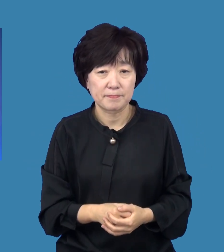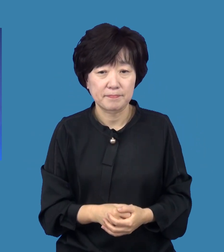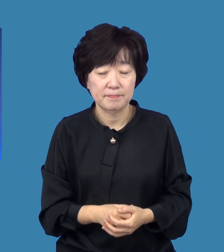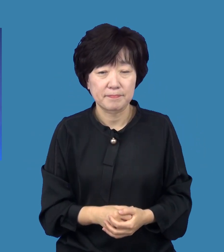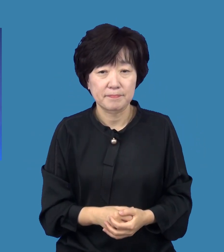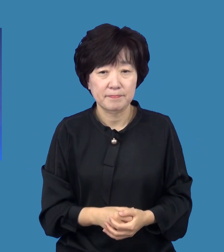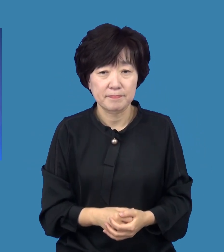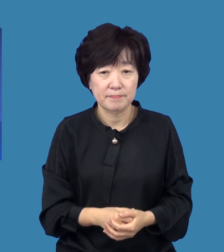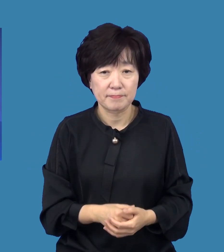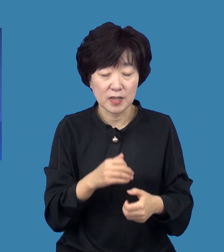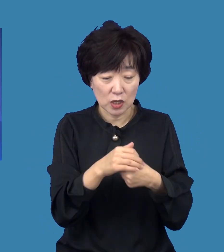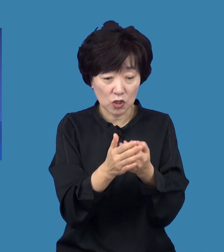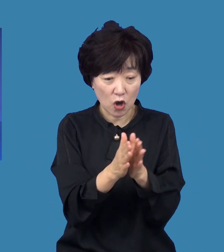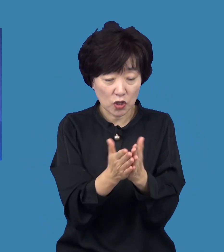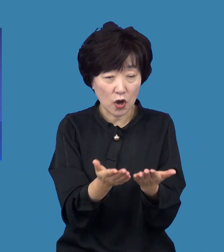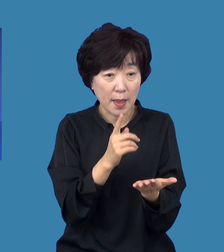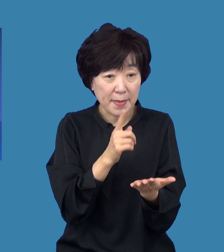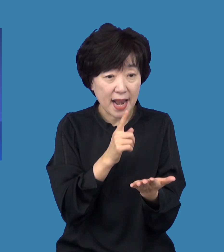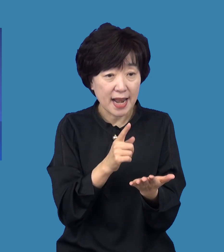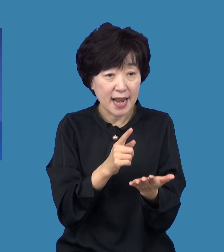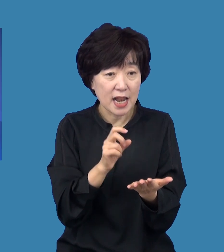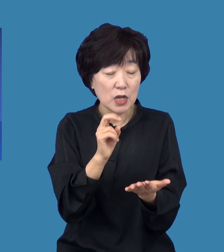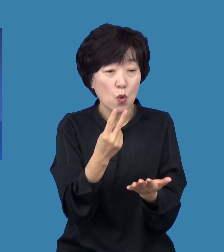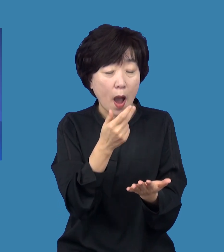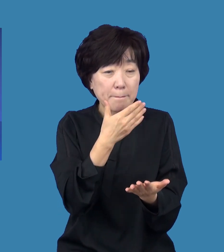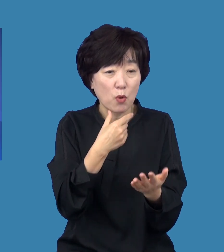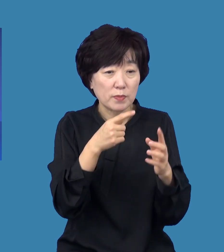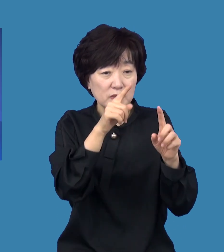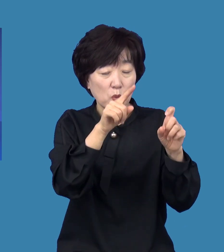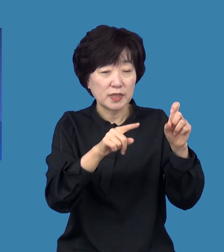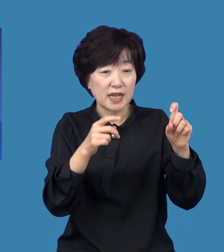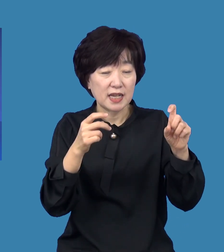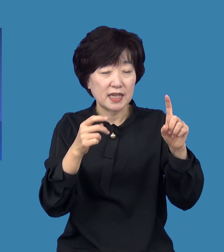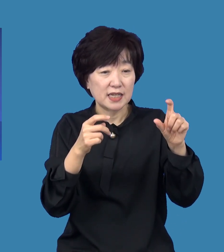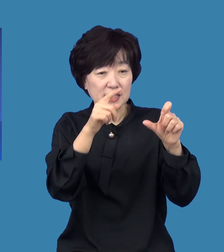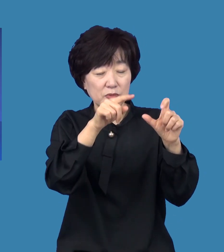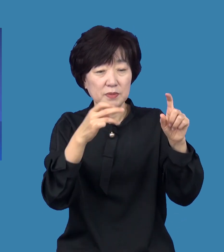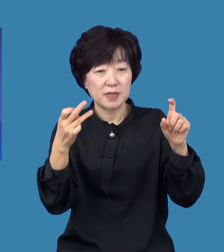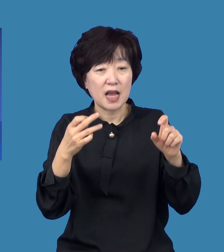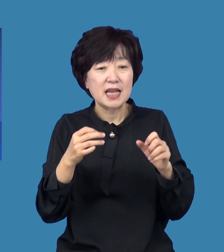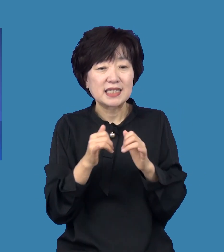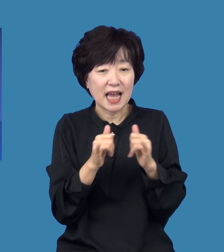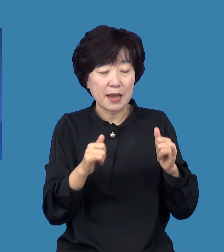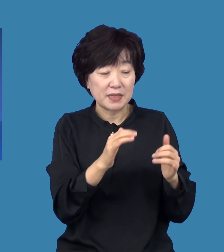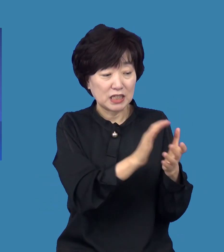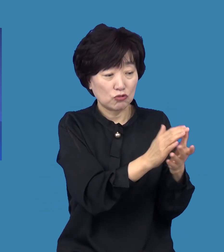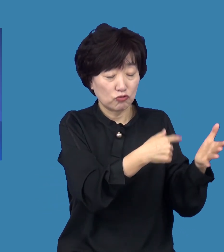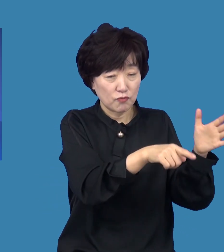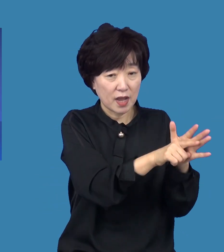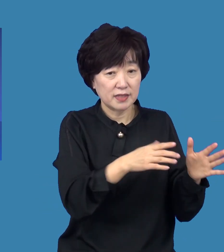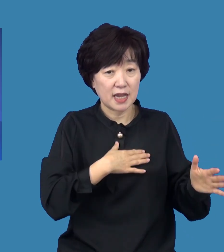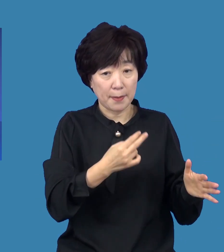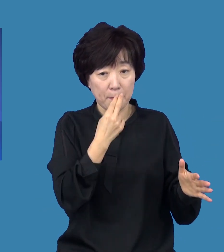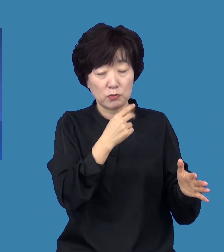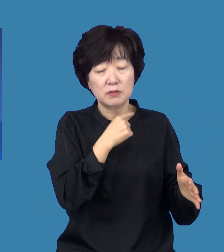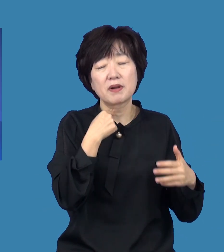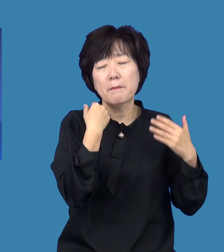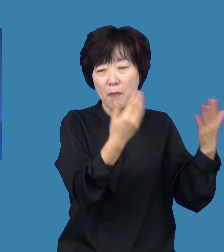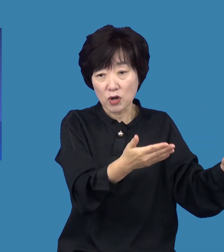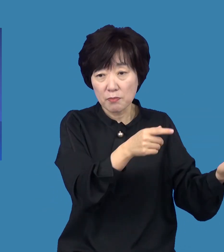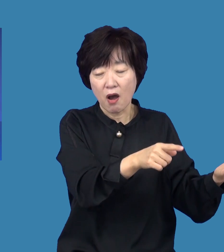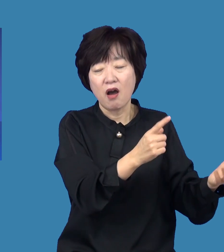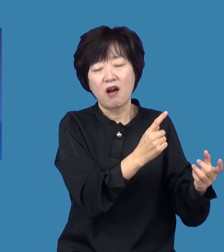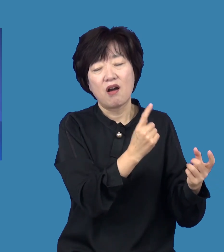성경에 보면 이렇게 얘기하죠. 요한복음 15장 13절 시작. 사람이 친구를 위하여 자기 목숨을 버리면 이보다 더 큰